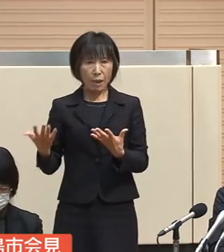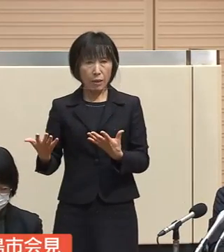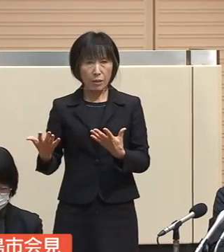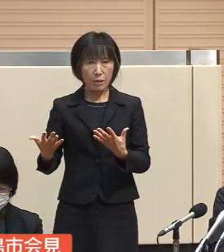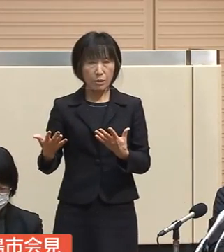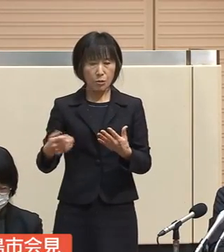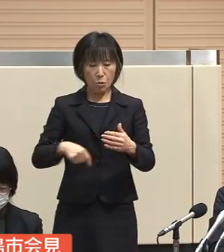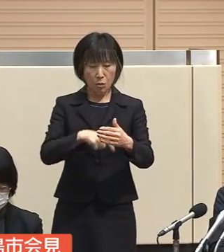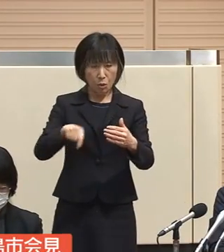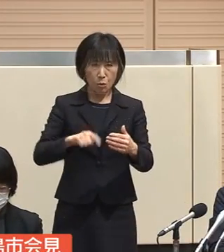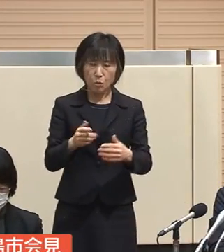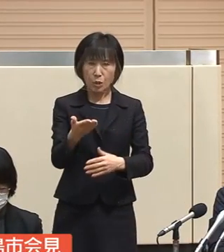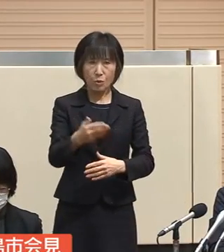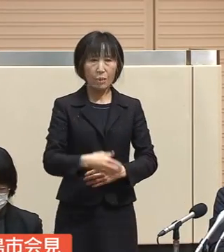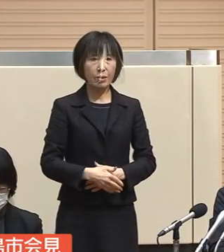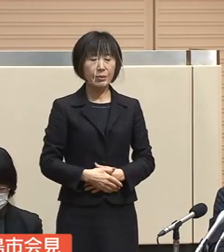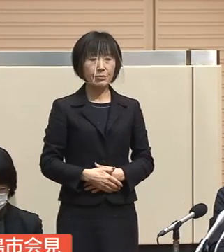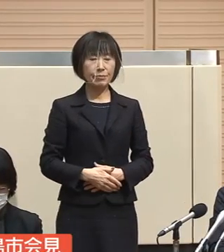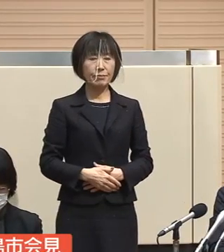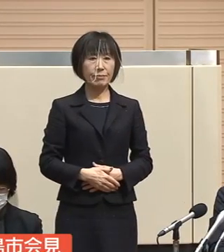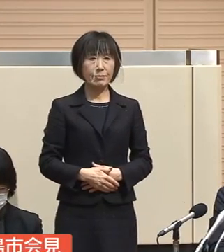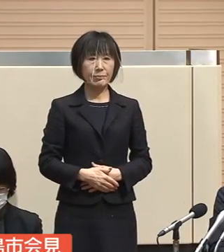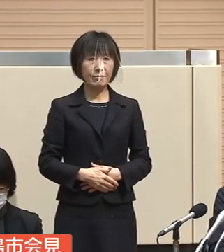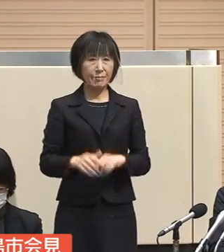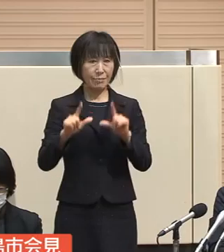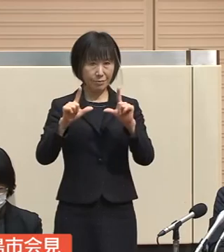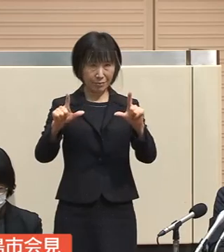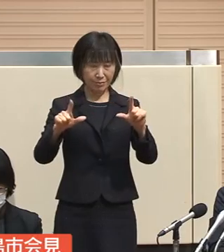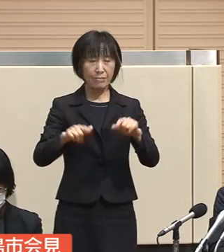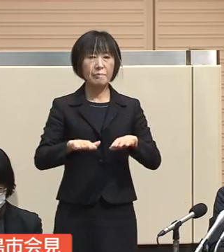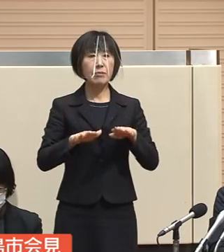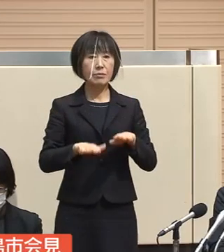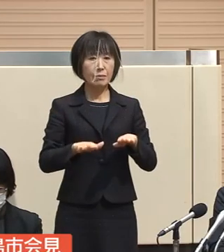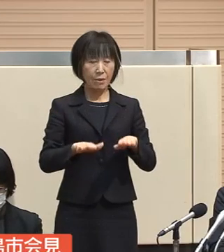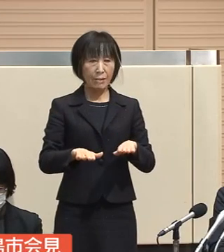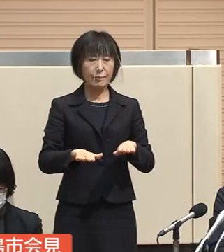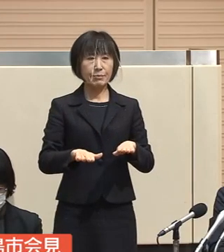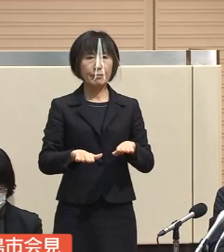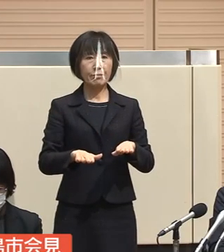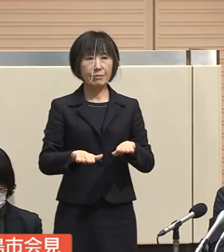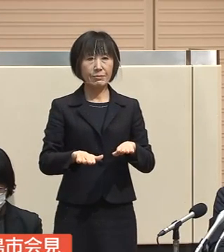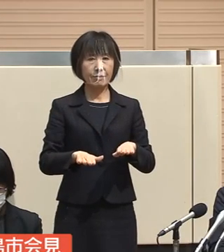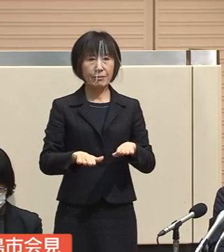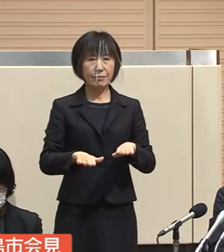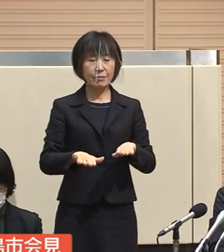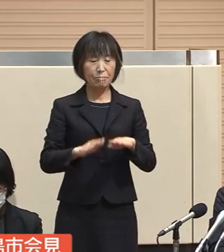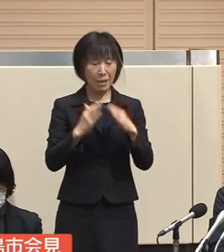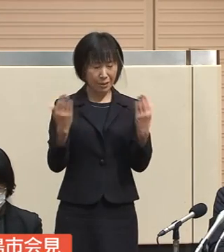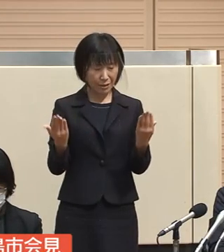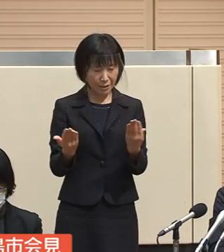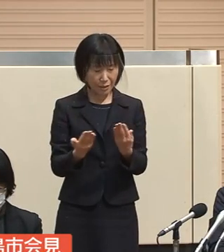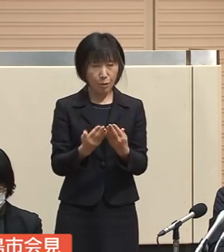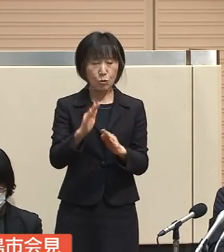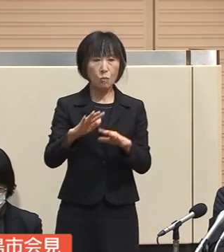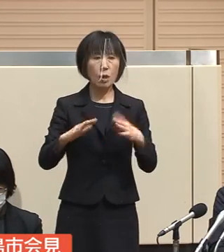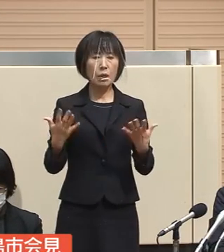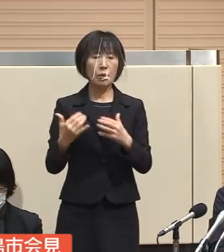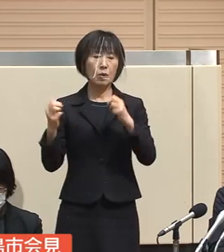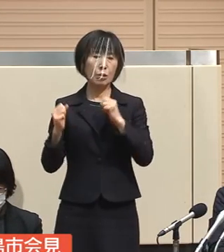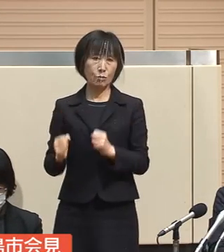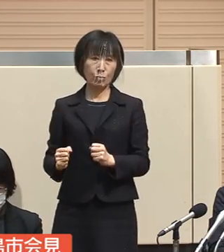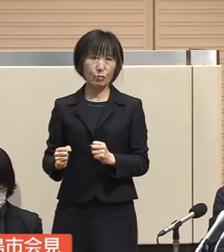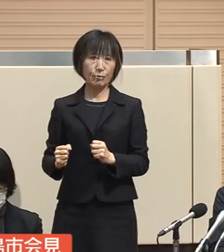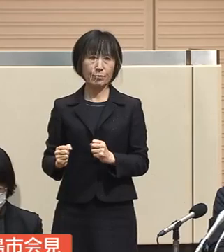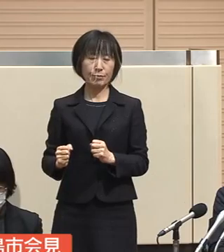は、 そうですね、今ですね、実際もう完全に症状がないという方がいらっしゃるということと、そ